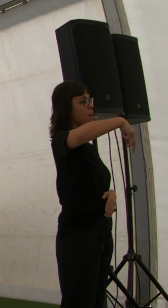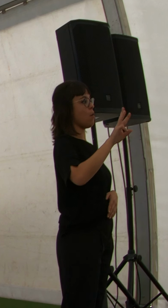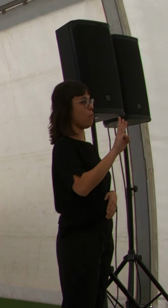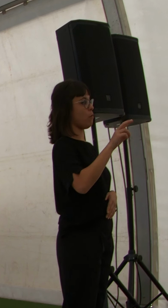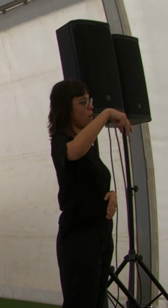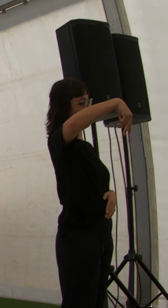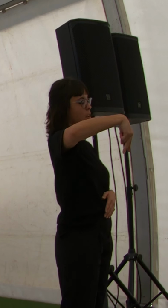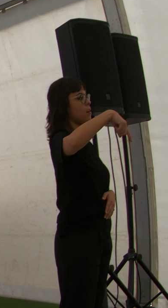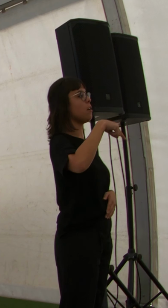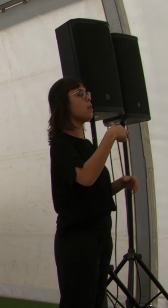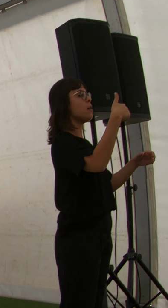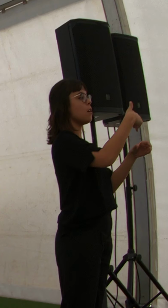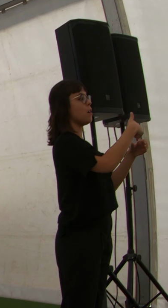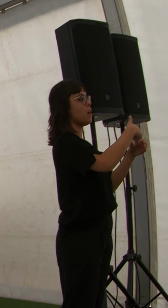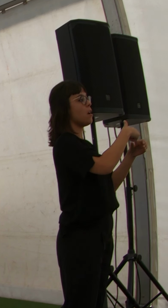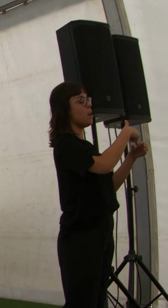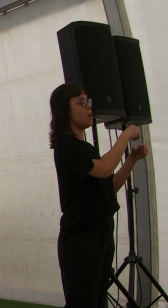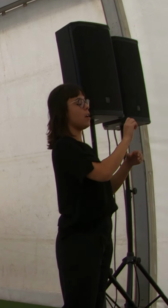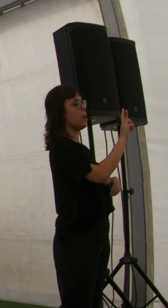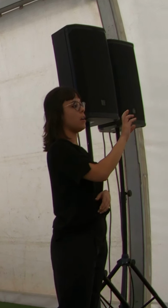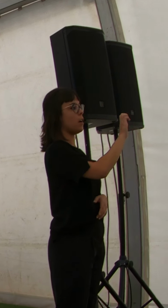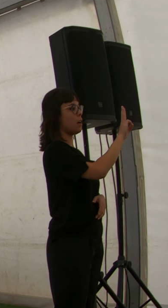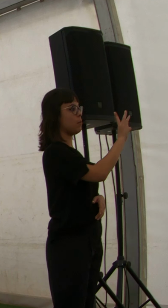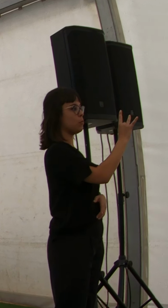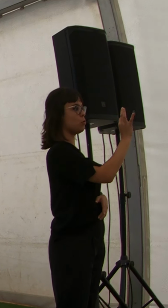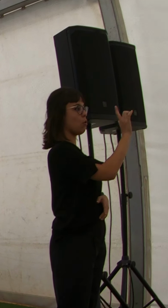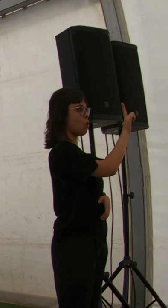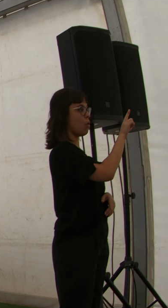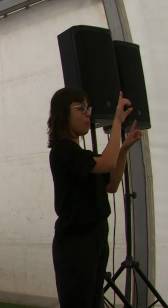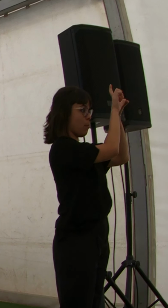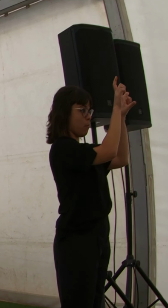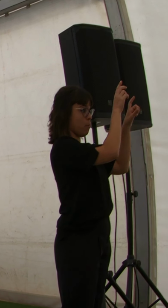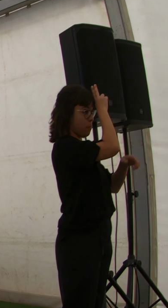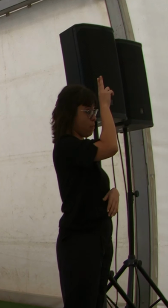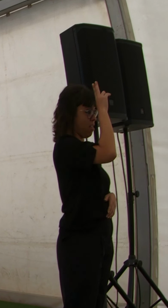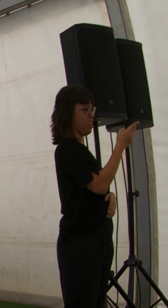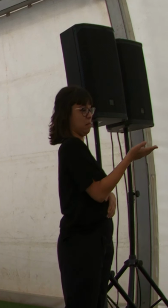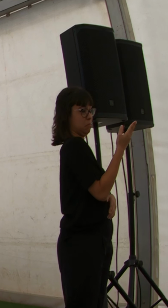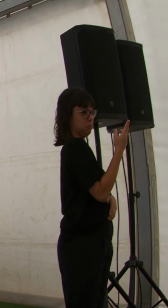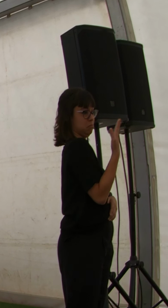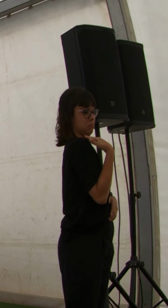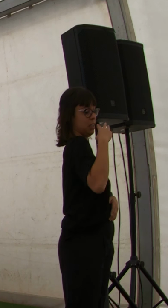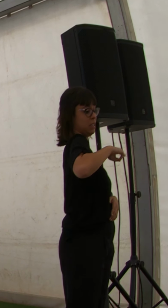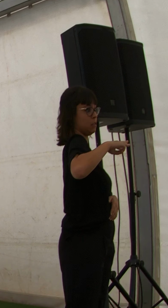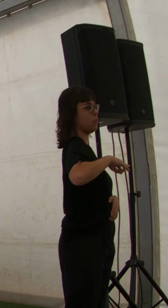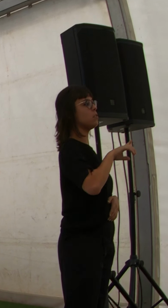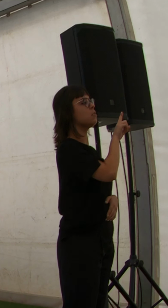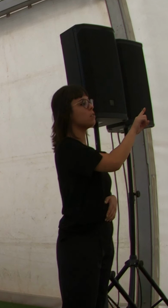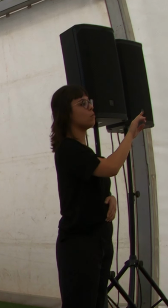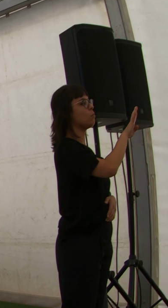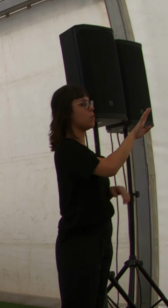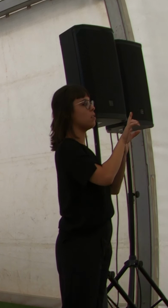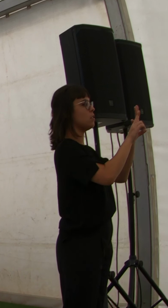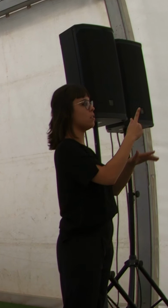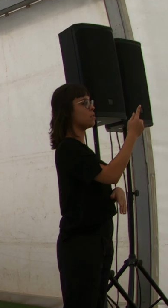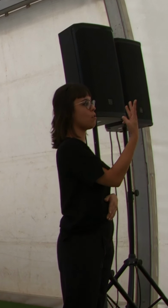un cargador de Repsol en Madrid hace aproximadamente 3 meses, cargando a 146 kilovatios de potencia y porque el coche